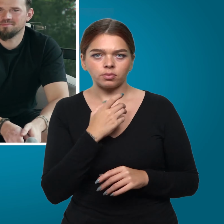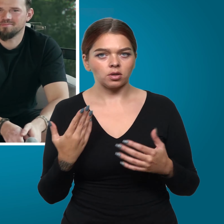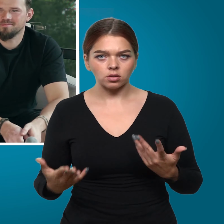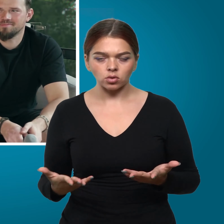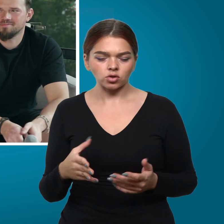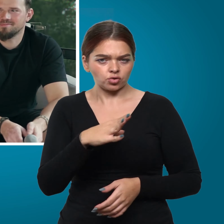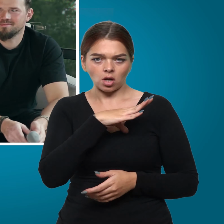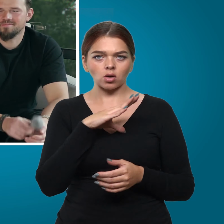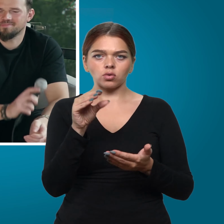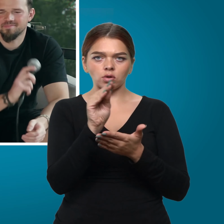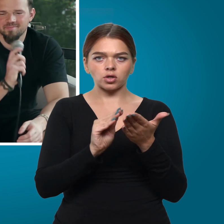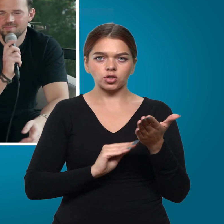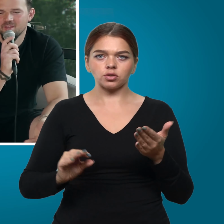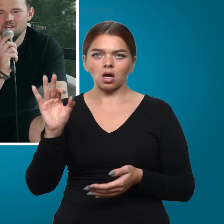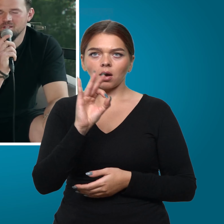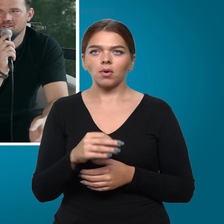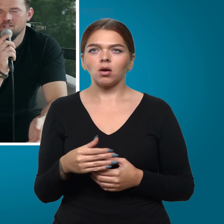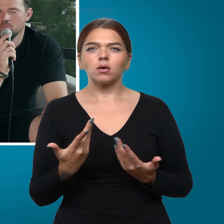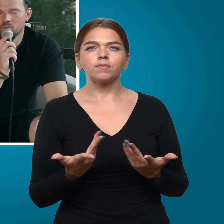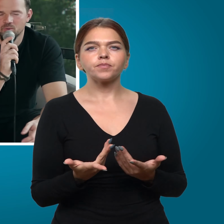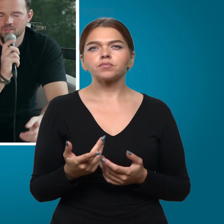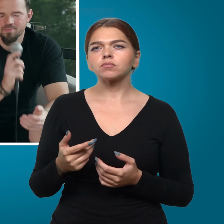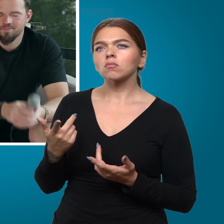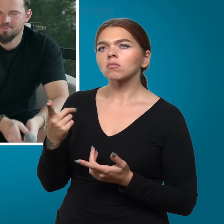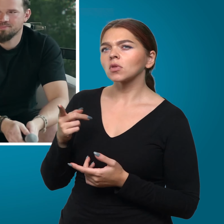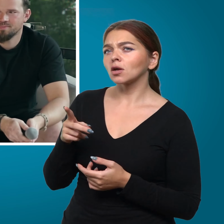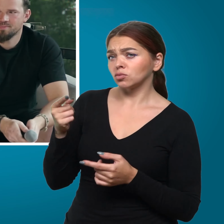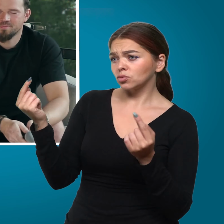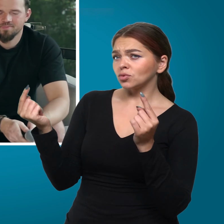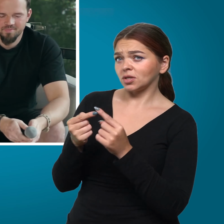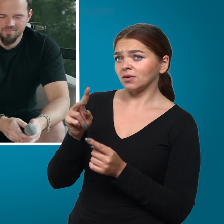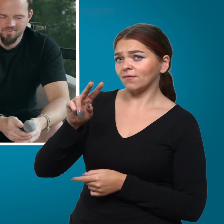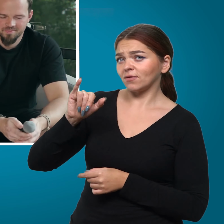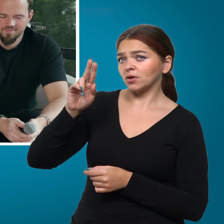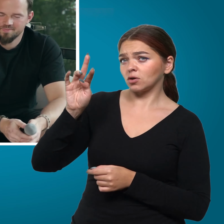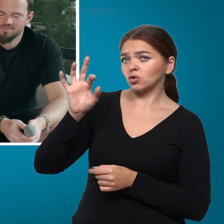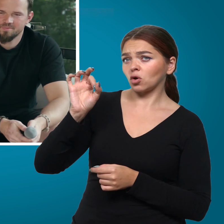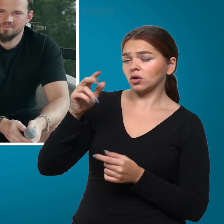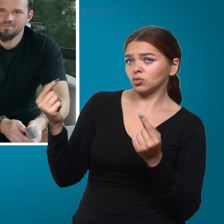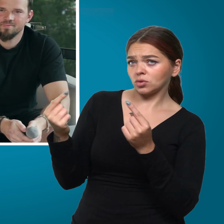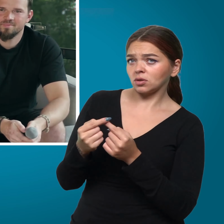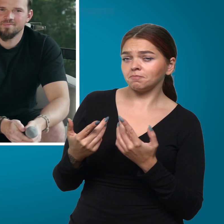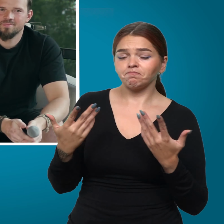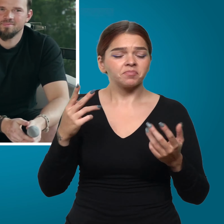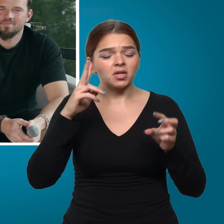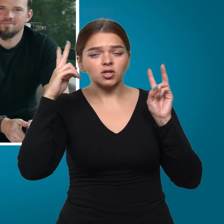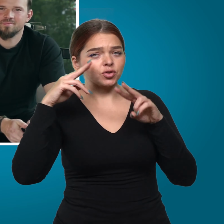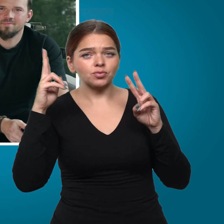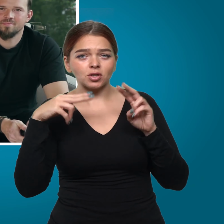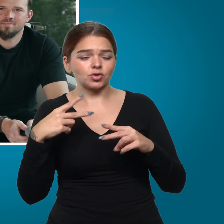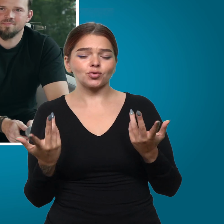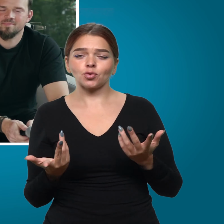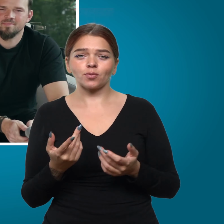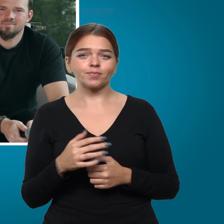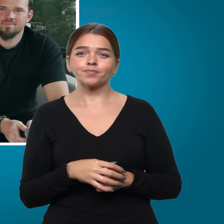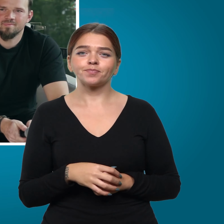Viktorai, jūs pritarėt? Neina pamatuot. Man rodos, vyrai apskritai, jie yra racionalesni, jie